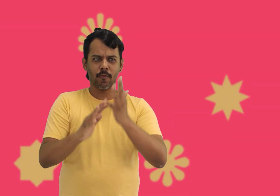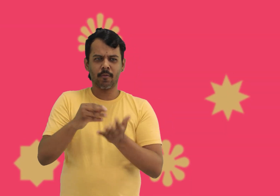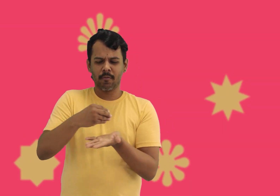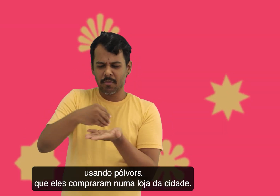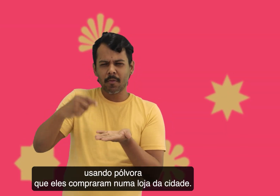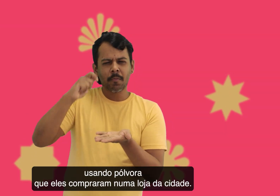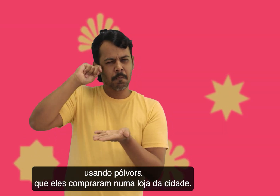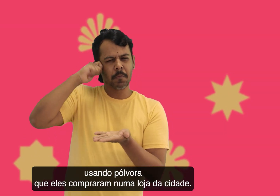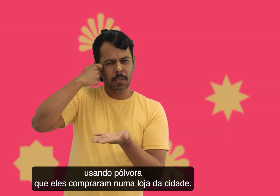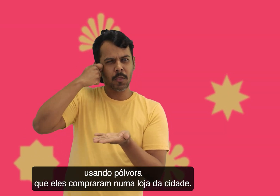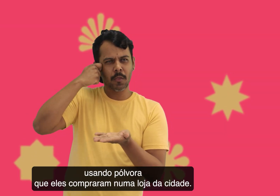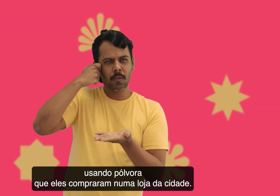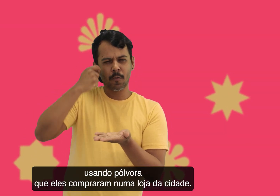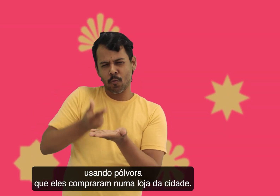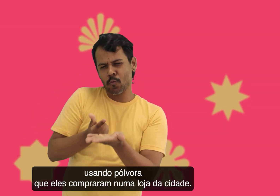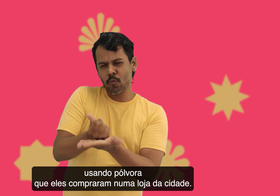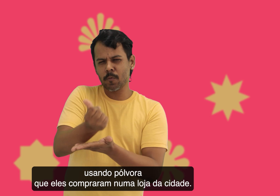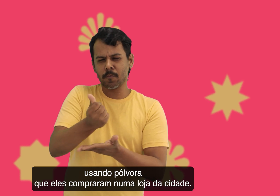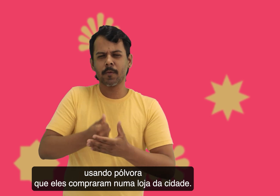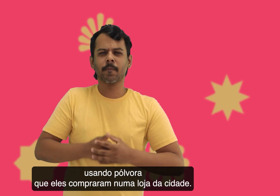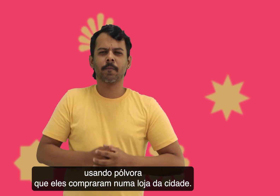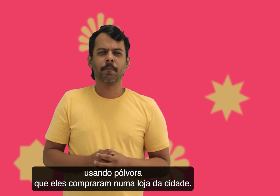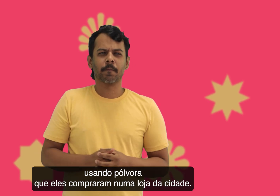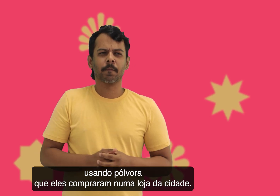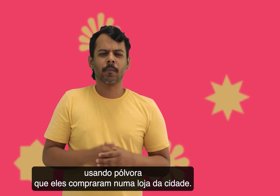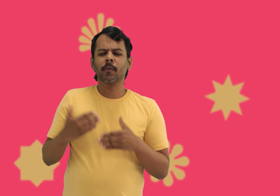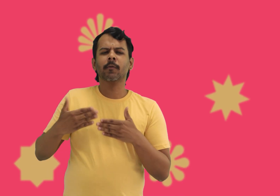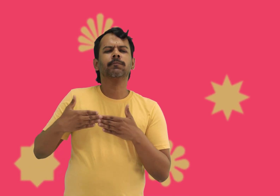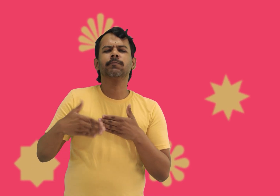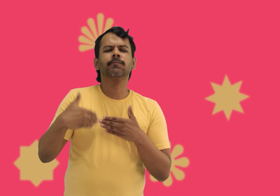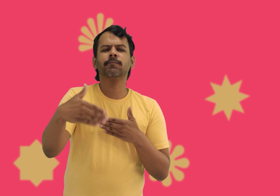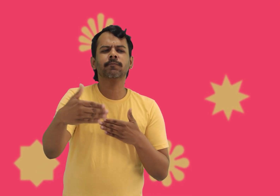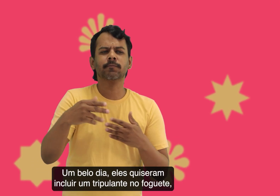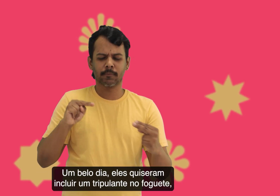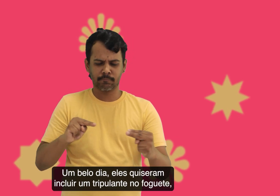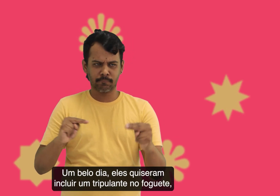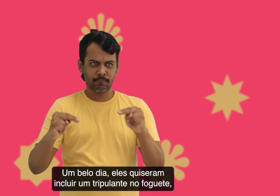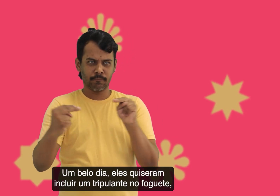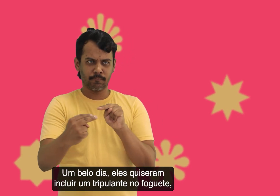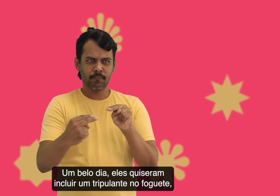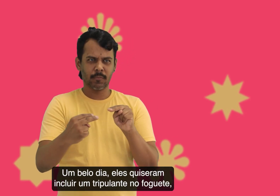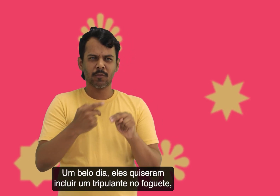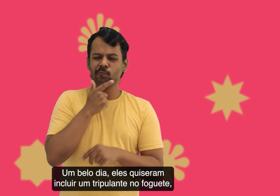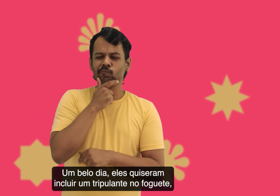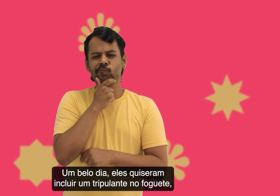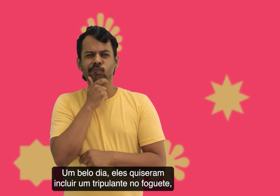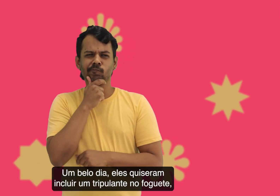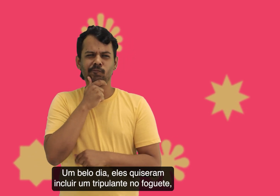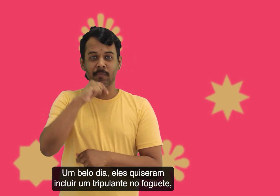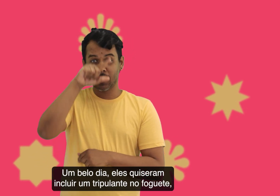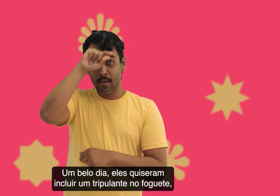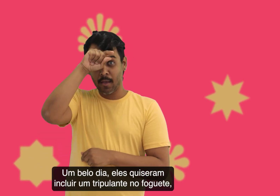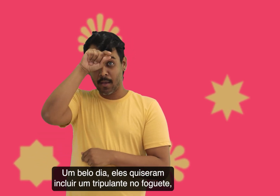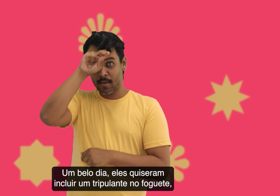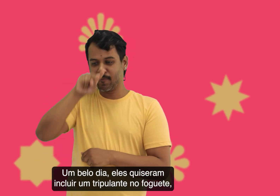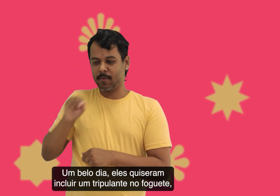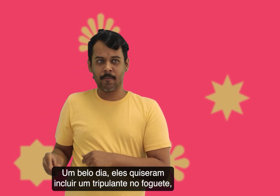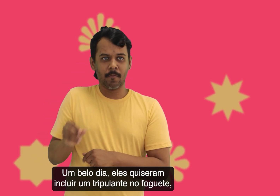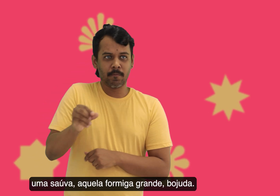caseiro, usando pólvora que eles compraram numa loja da cidade. Um belo dia eles quiseram incluir um tripulante no foguete.